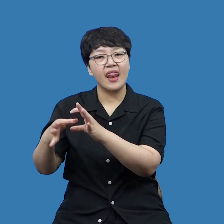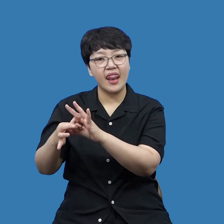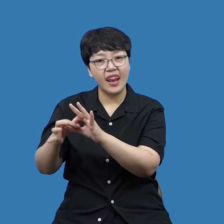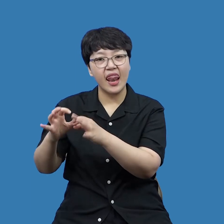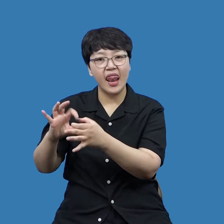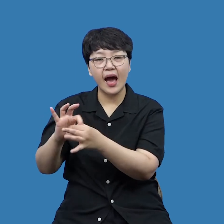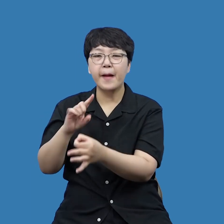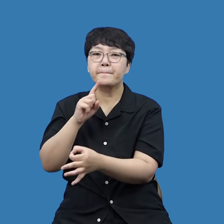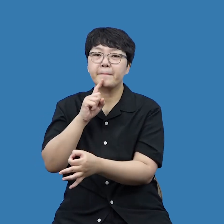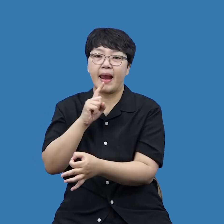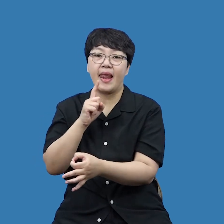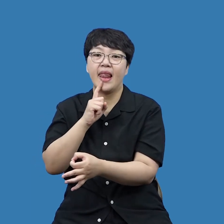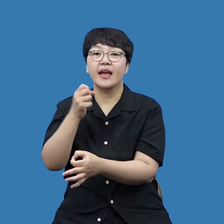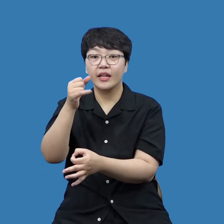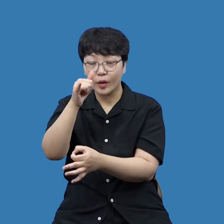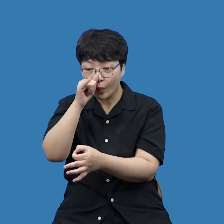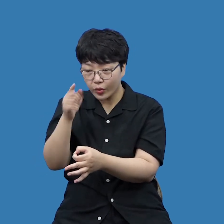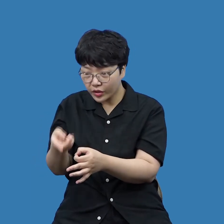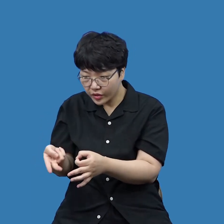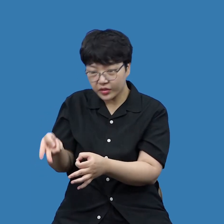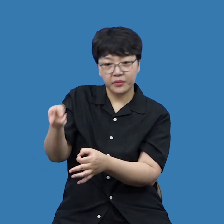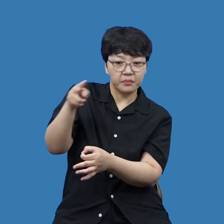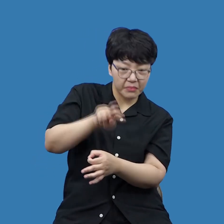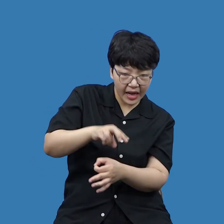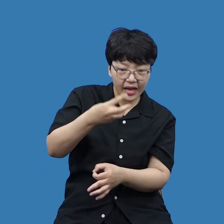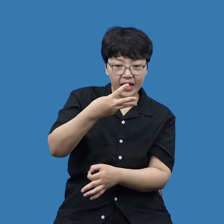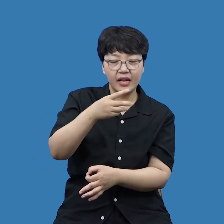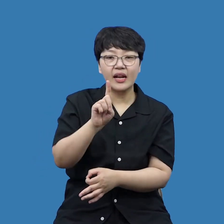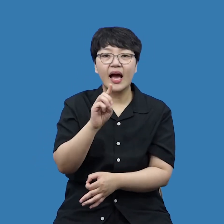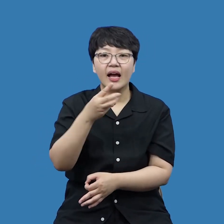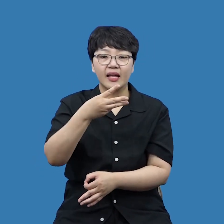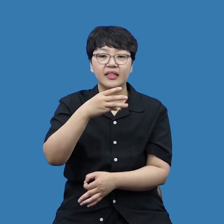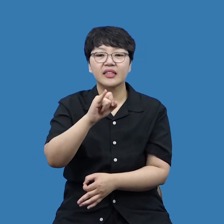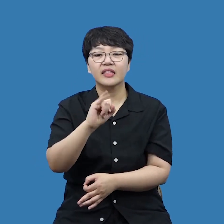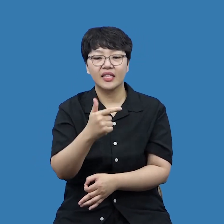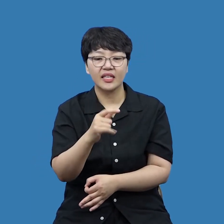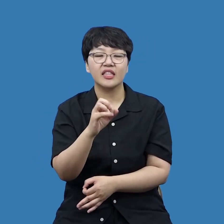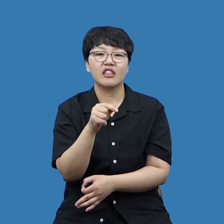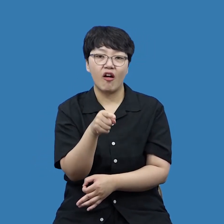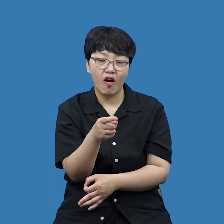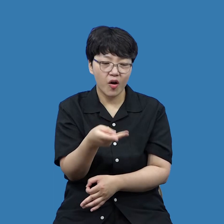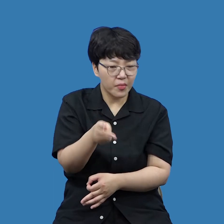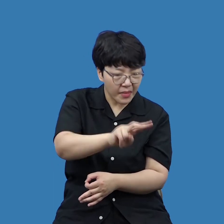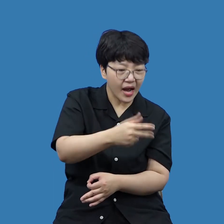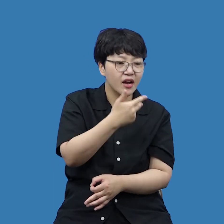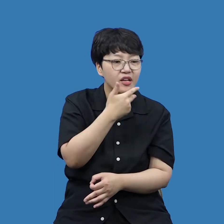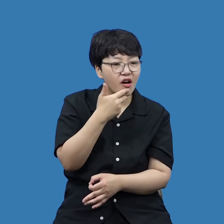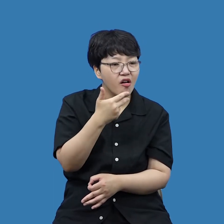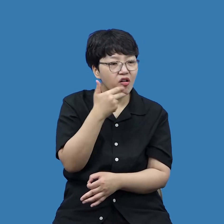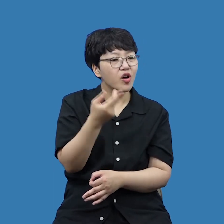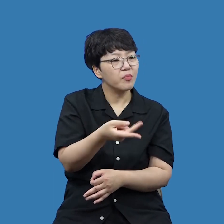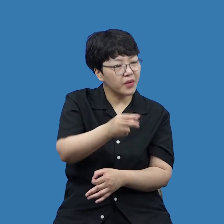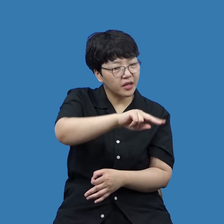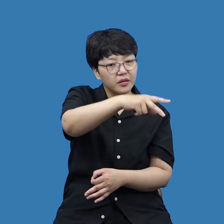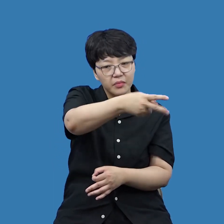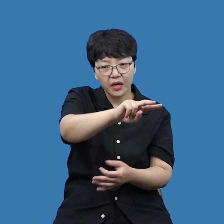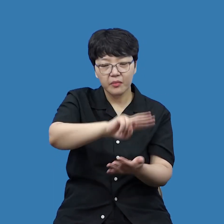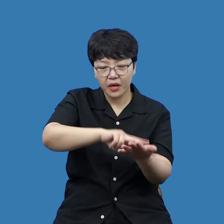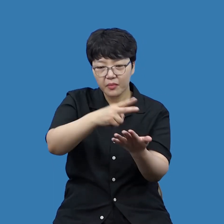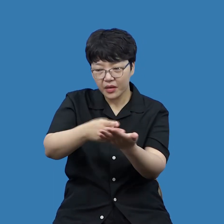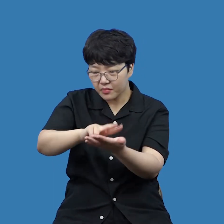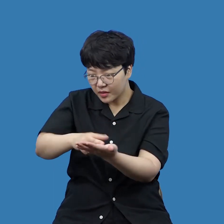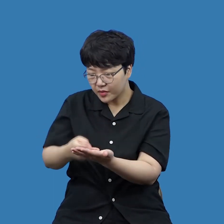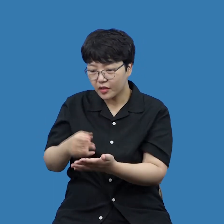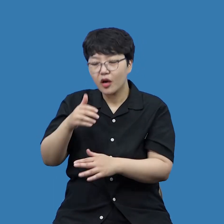번역본을 사용한 것은 라틴어예요, 사실은. 그래서 라틴어 역으로 이 시므온의 노래를 눈크